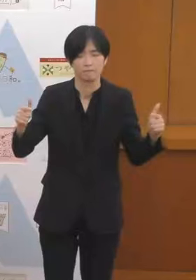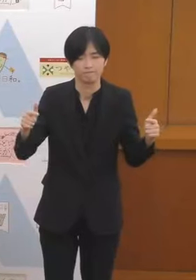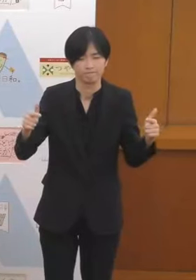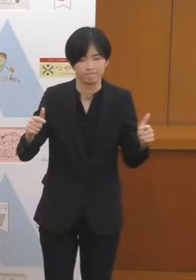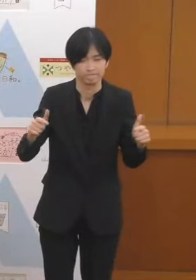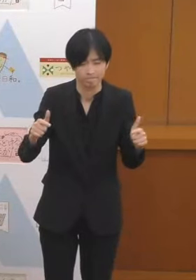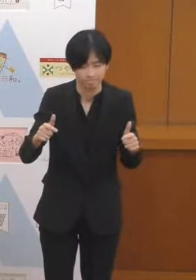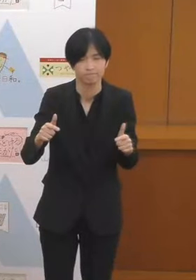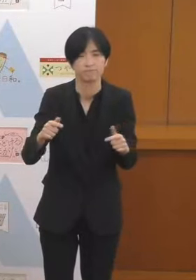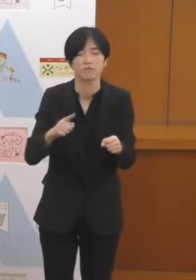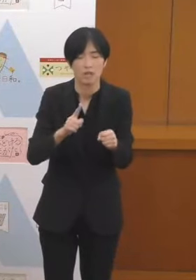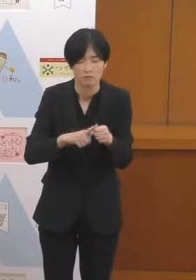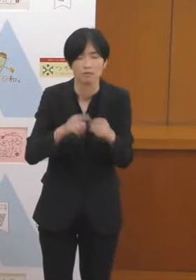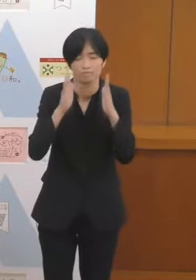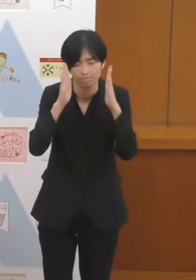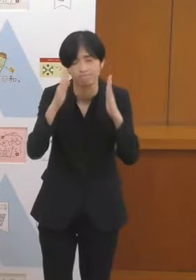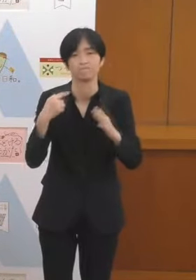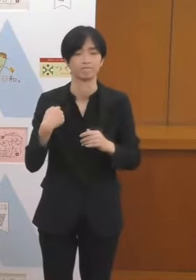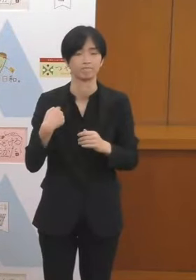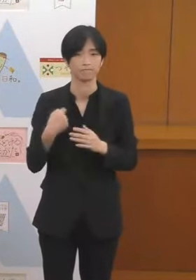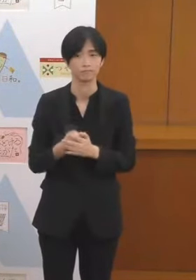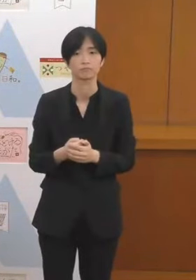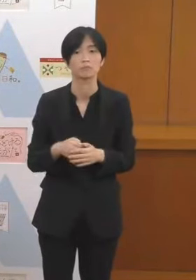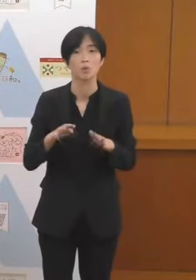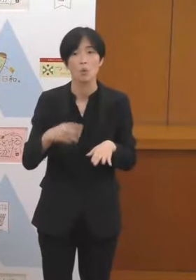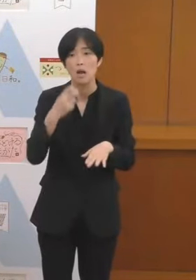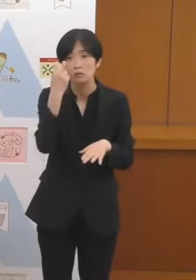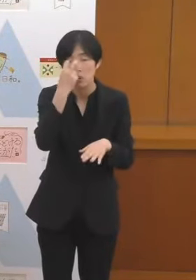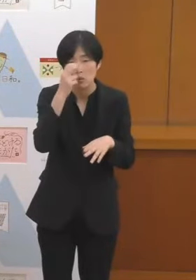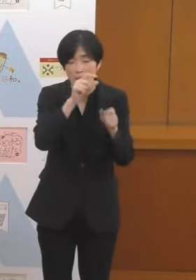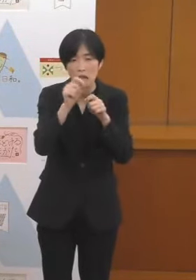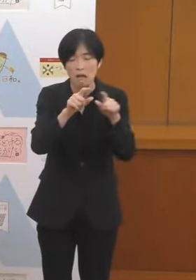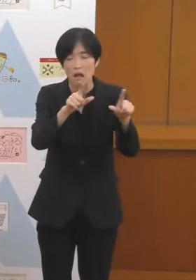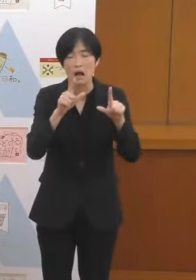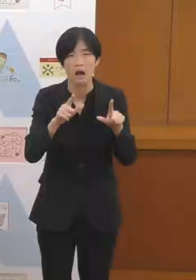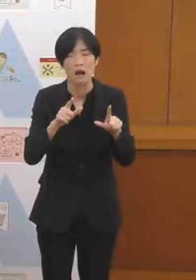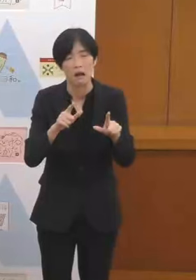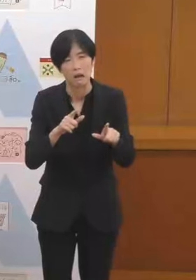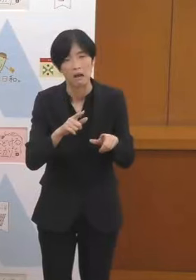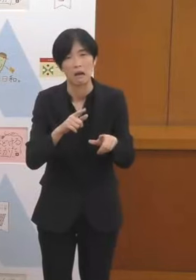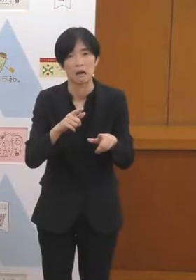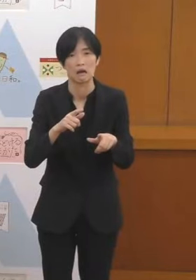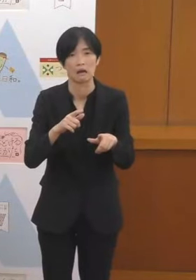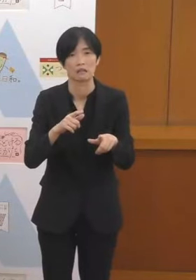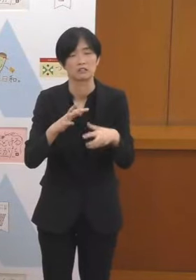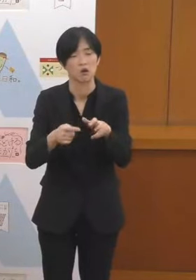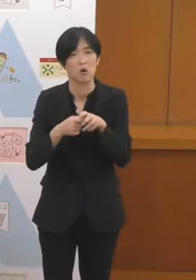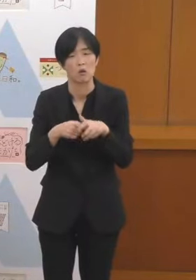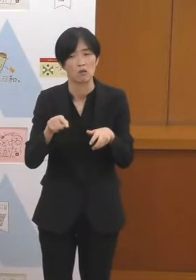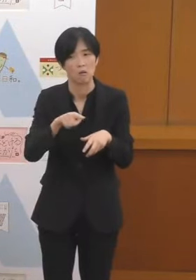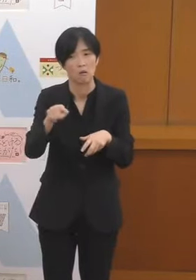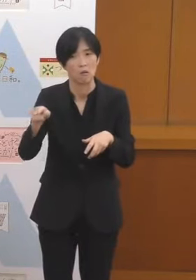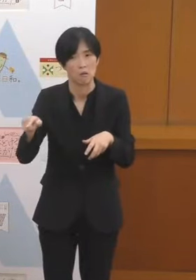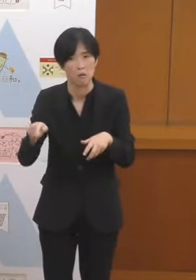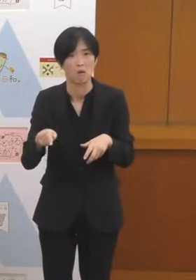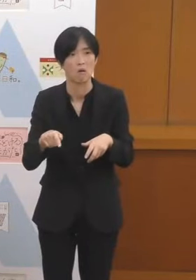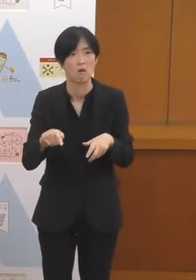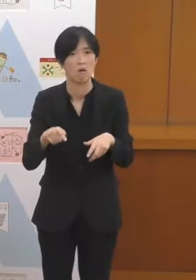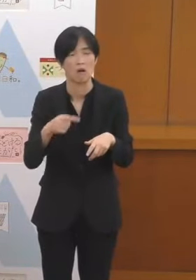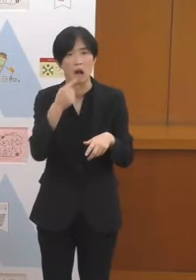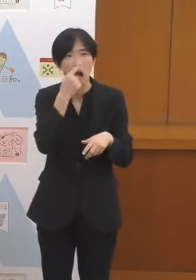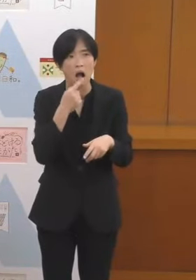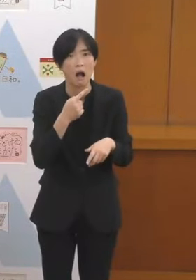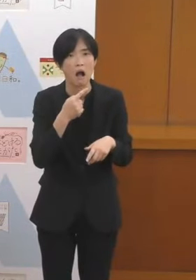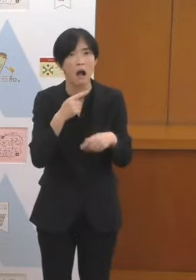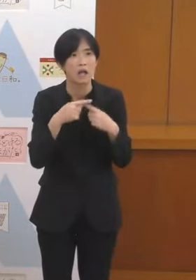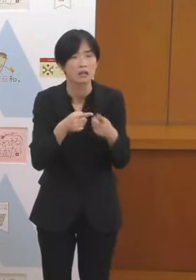でまいります今般の調査において厳しい結果が示されれた市町村は特に危機感を強く